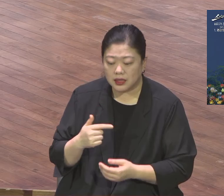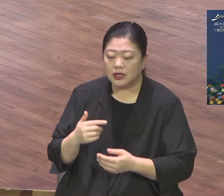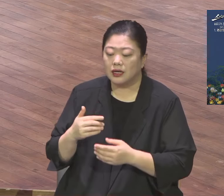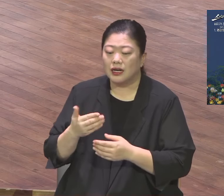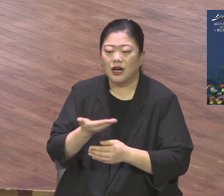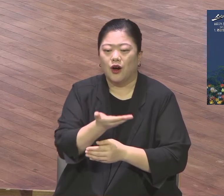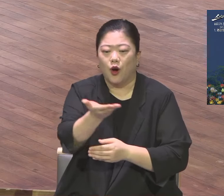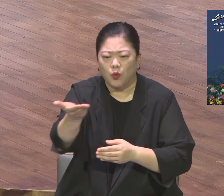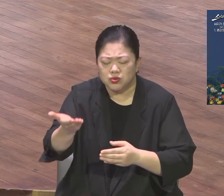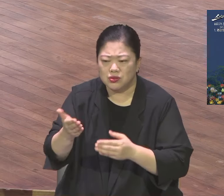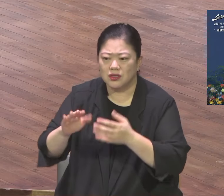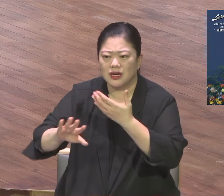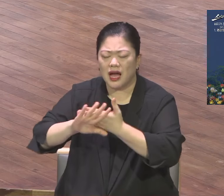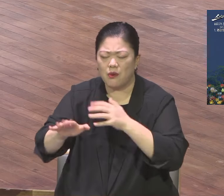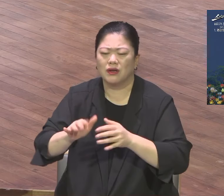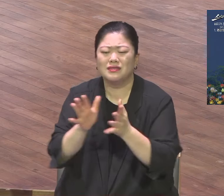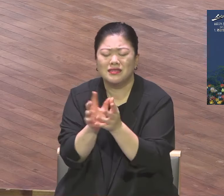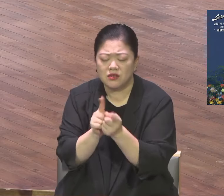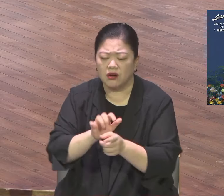밟으면서